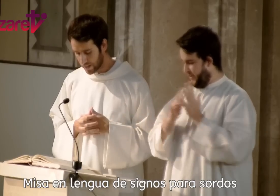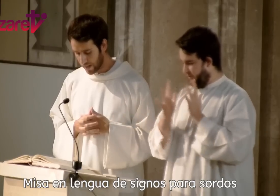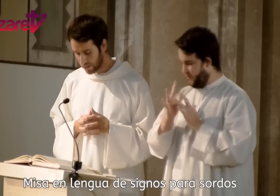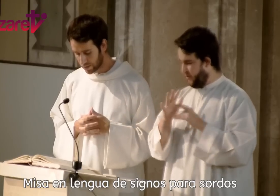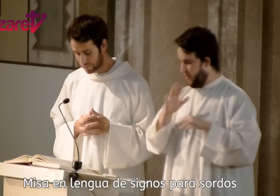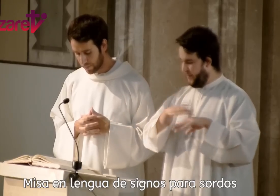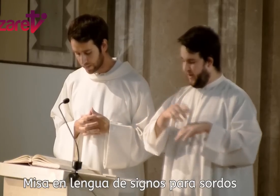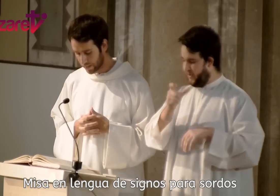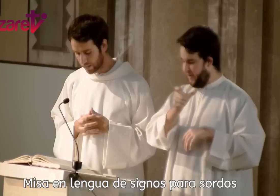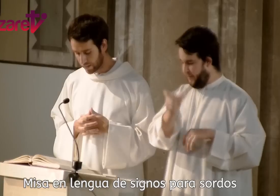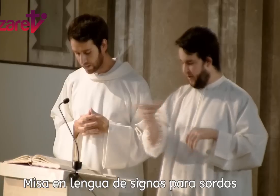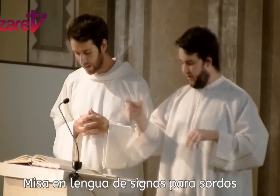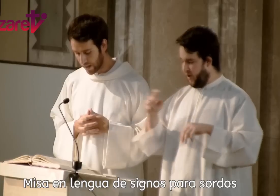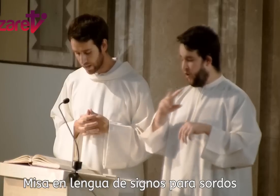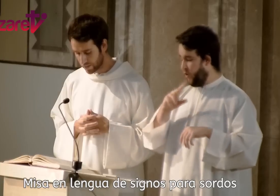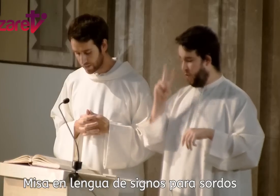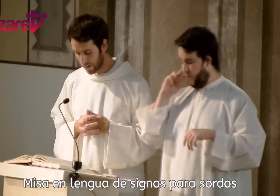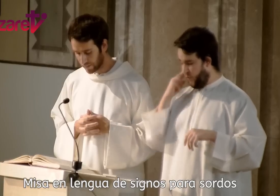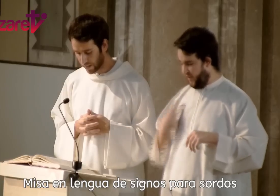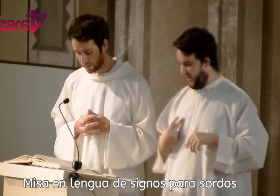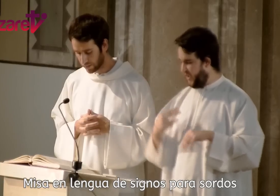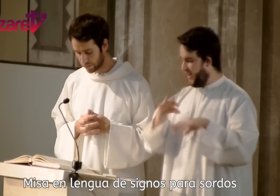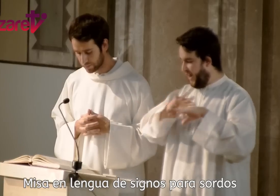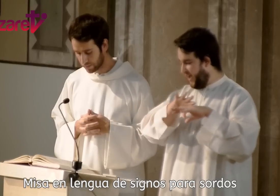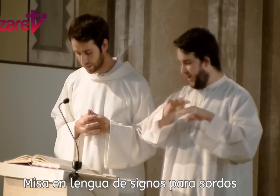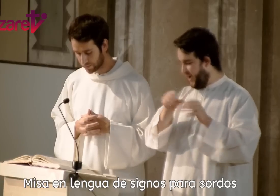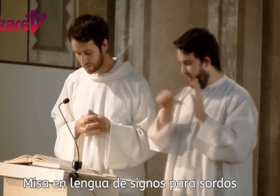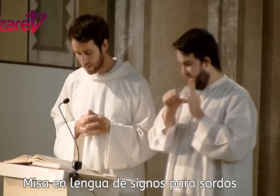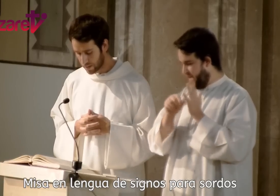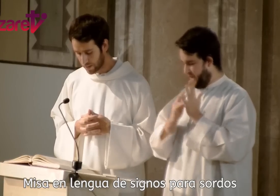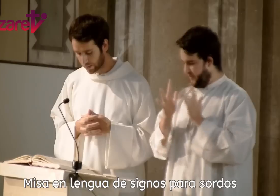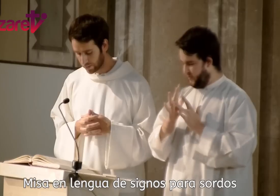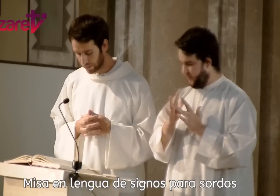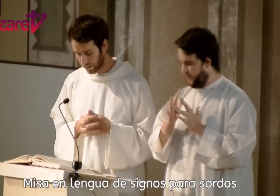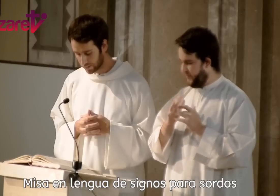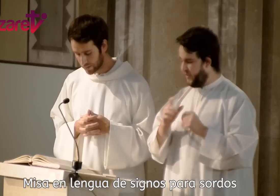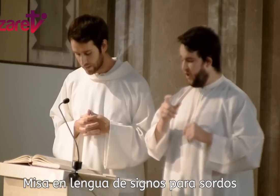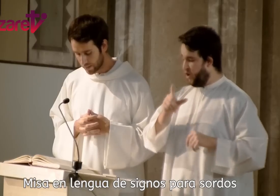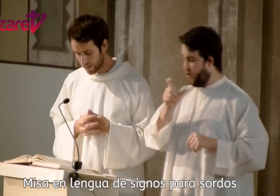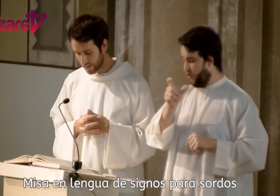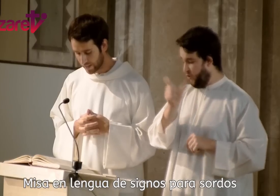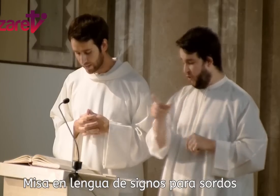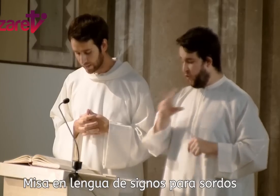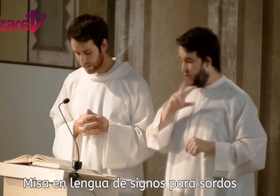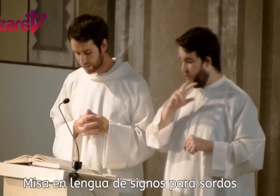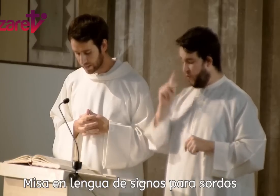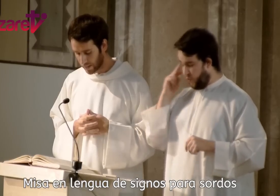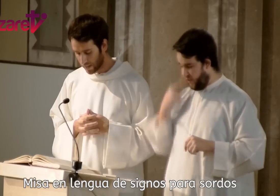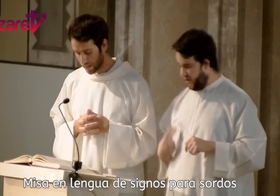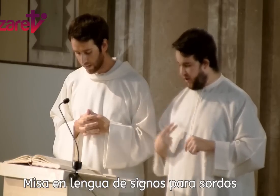a ellos pertenecen el don de la filiación adoptiva, la gloria, las alianzas, el